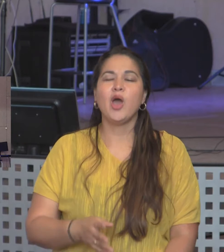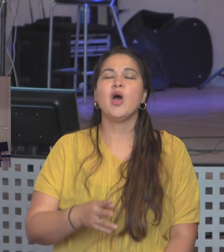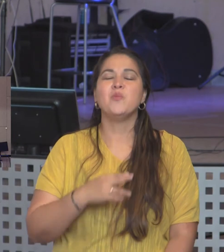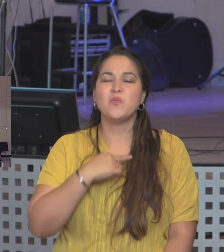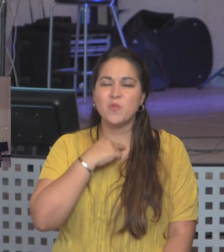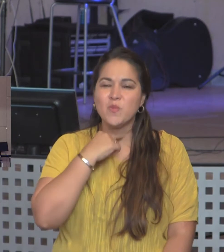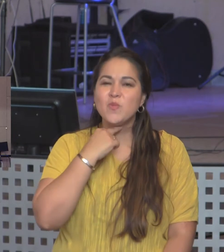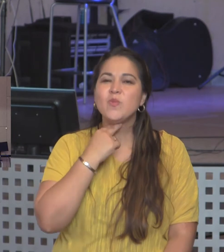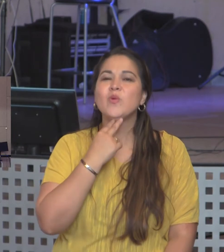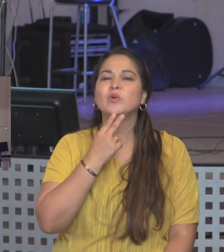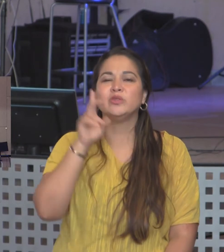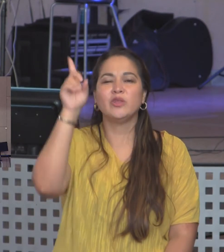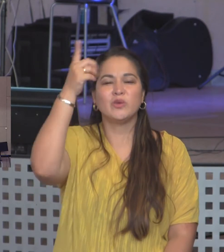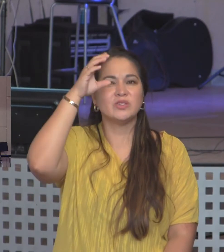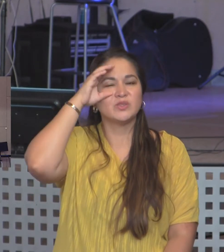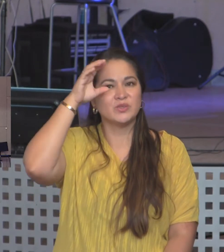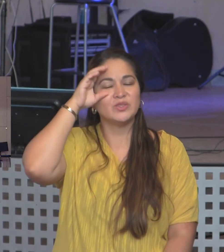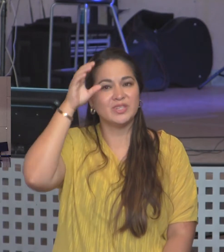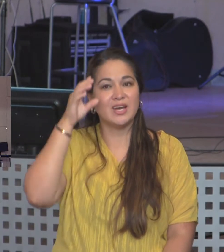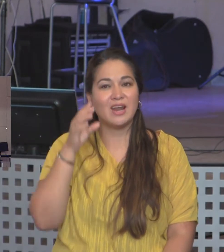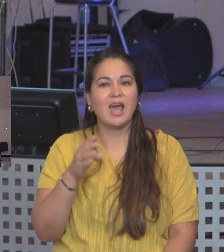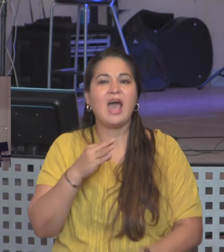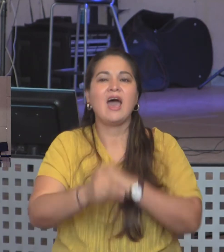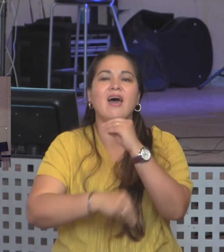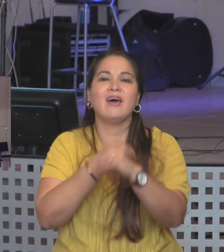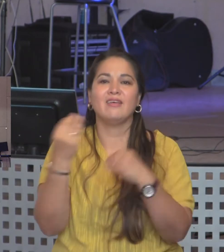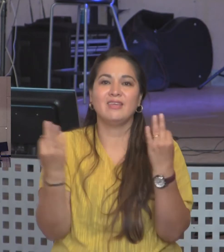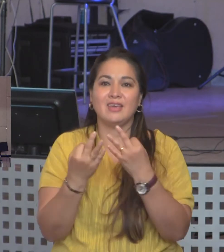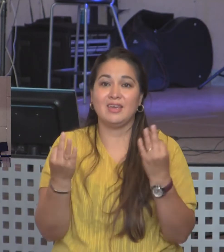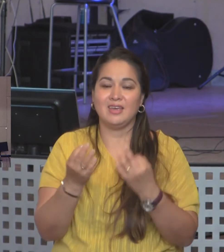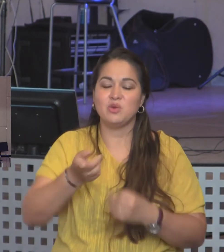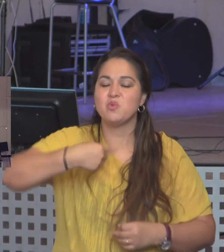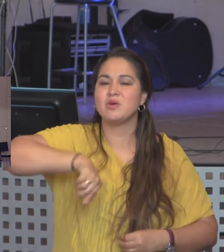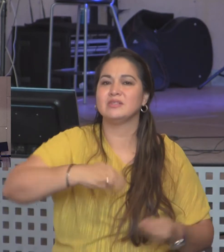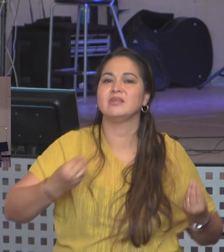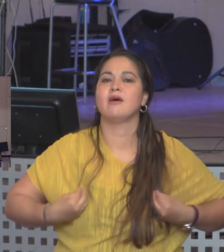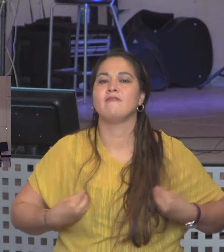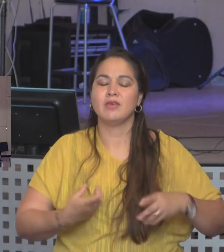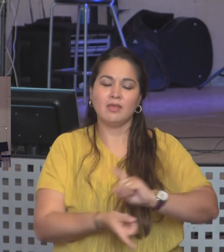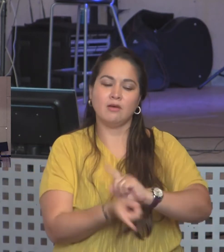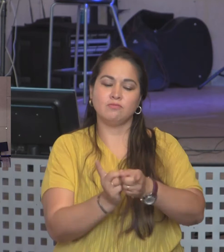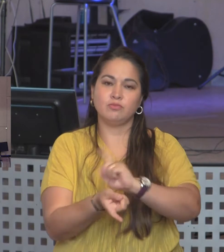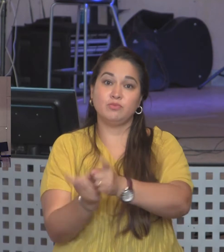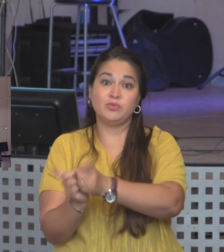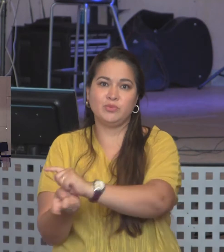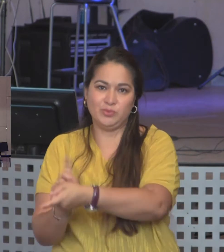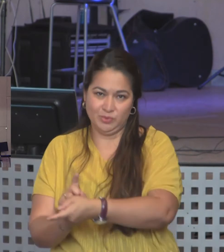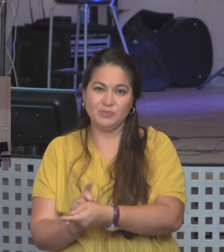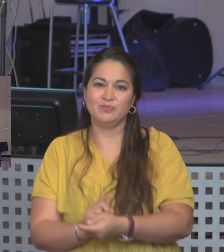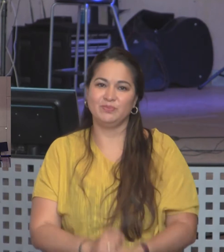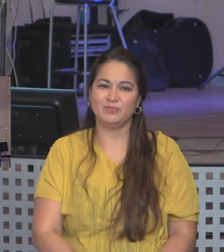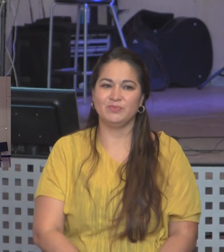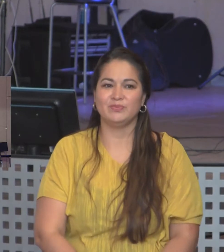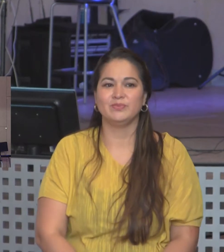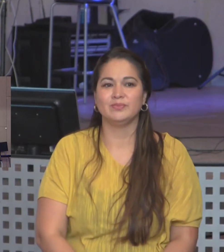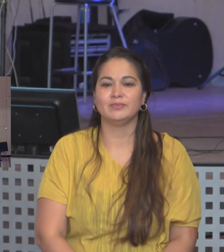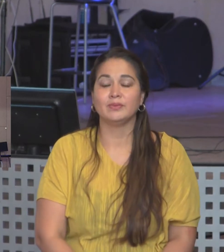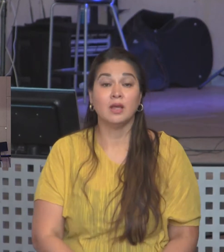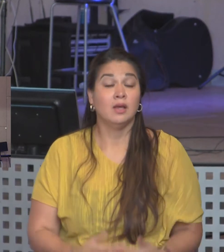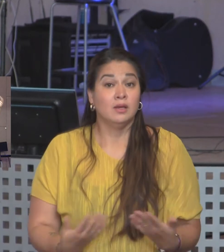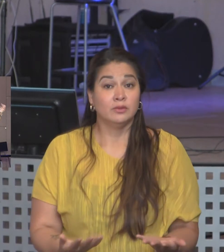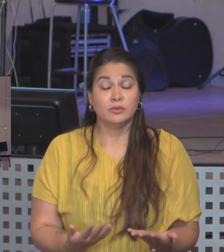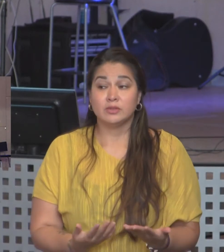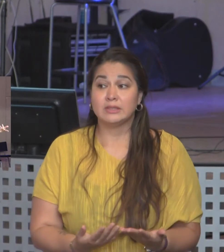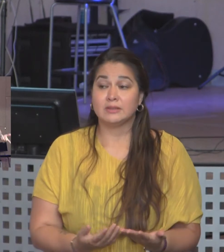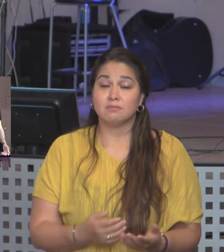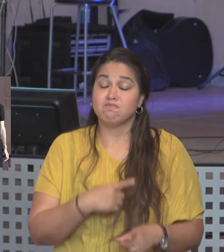va a hacer todos los cambios en nuestra vida, tampoco podemos dudarlo. Hay cosas